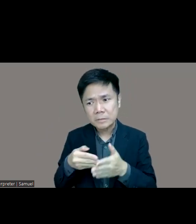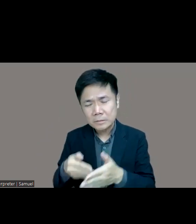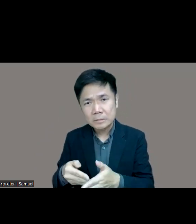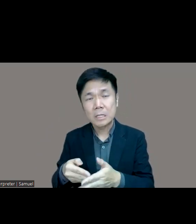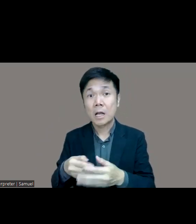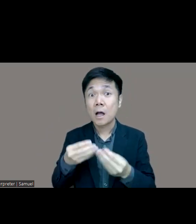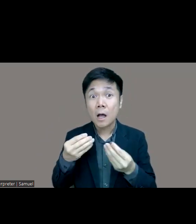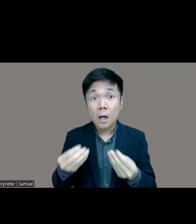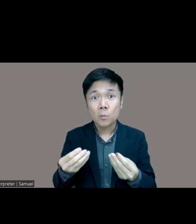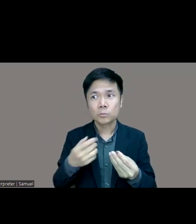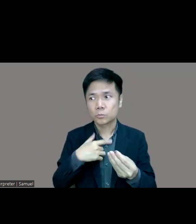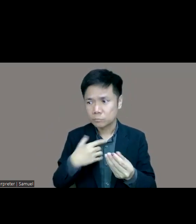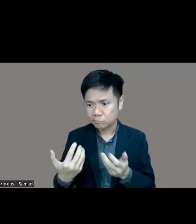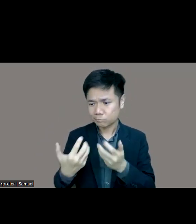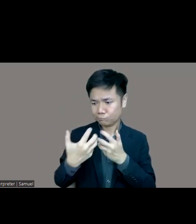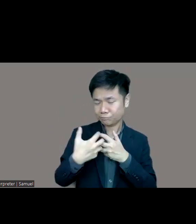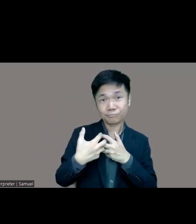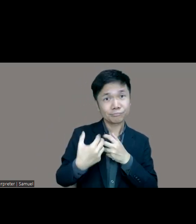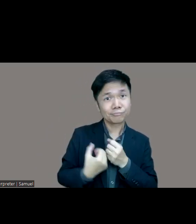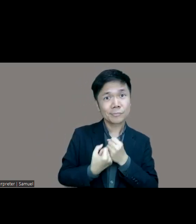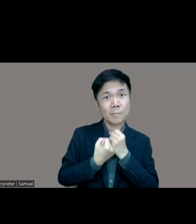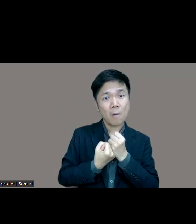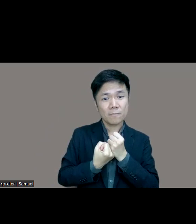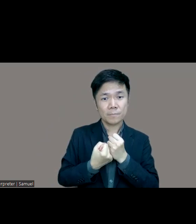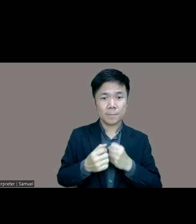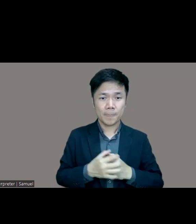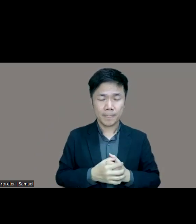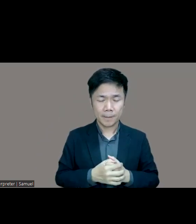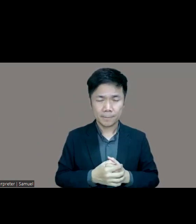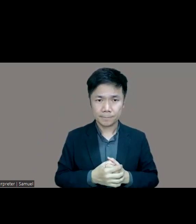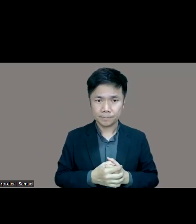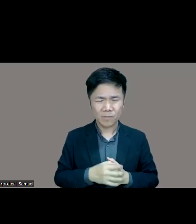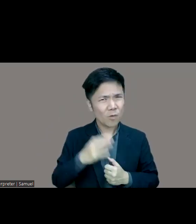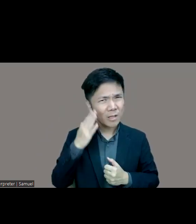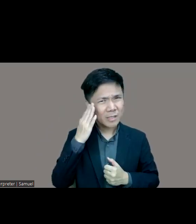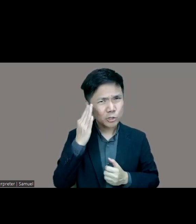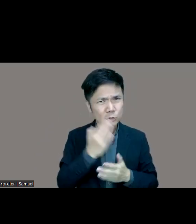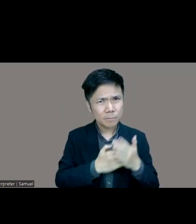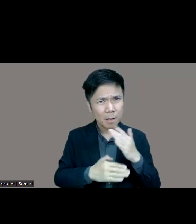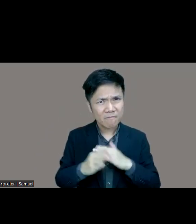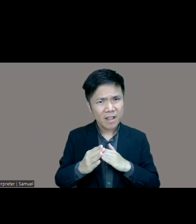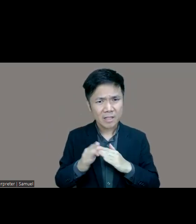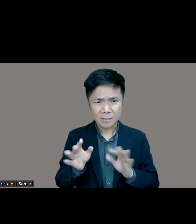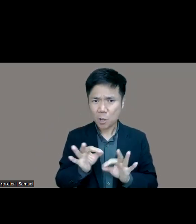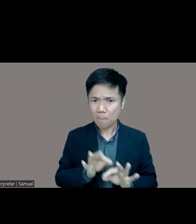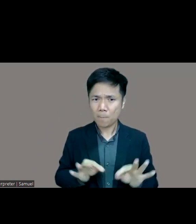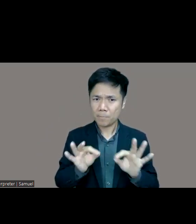Et cela nous amènerait au point de pouvoir offrir un